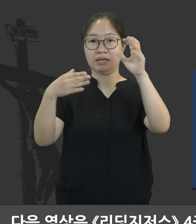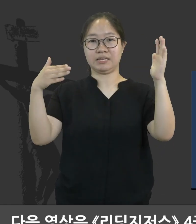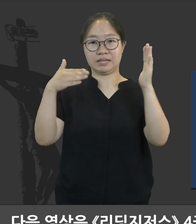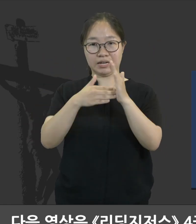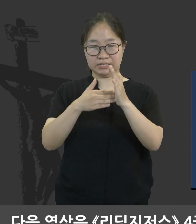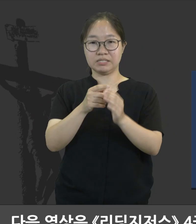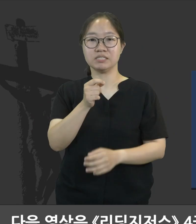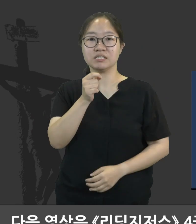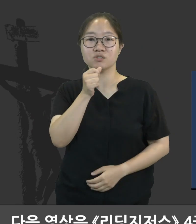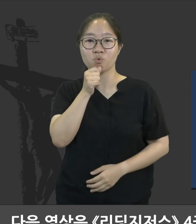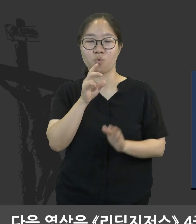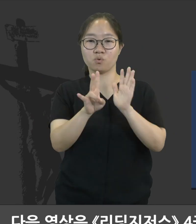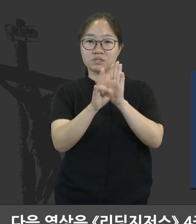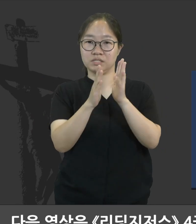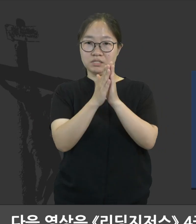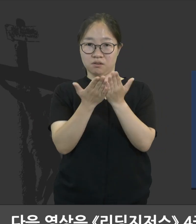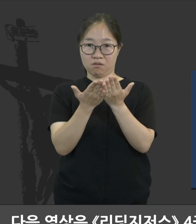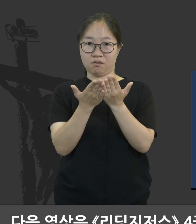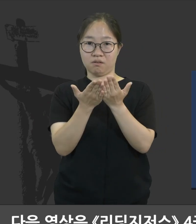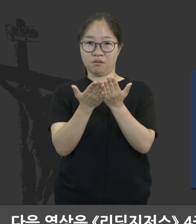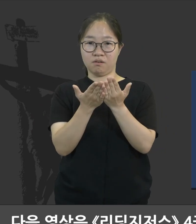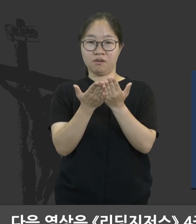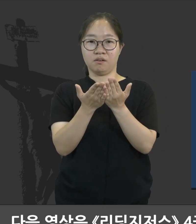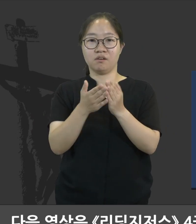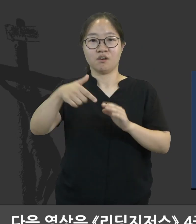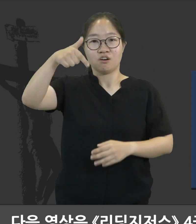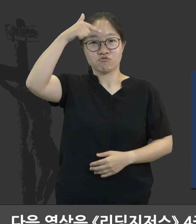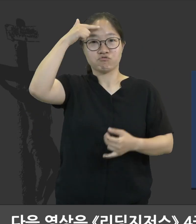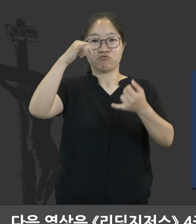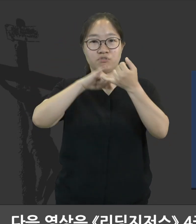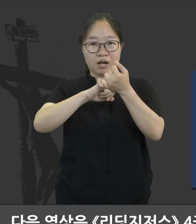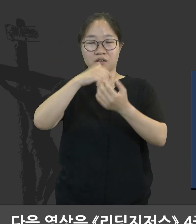살펴보며 구약 성경의 마지막을 장식하는